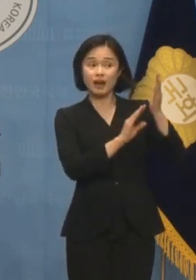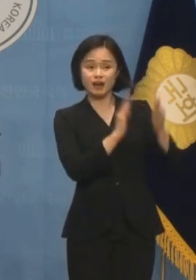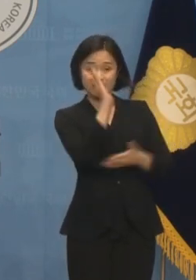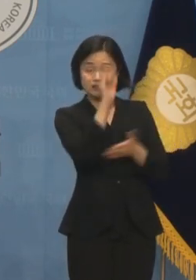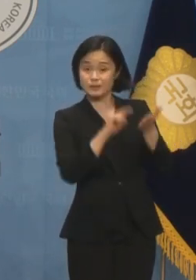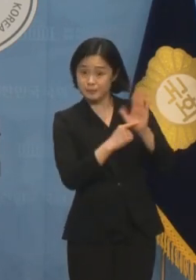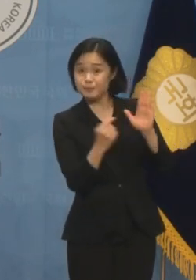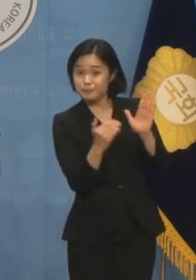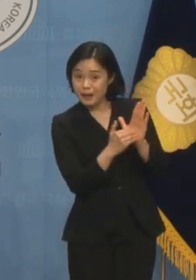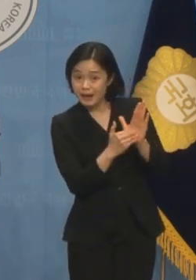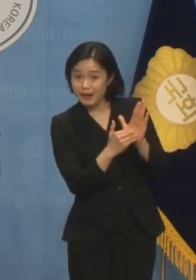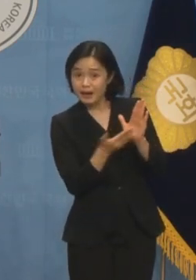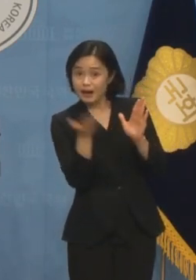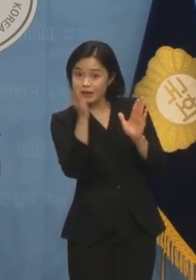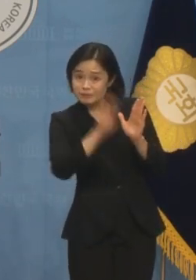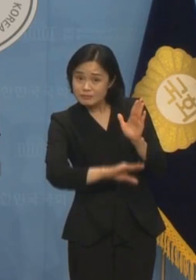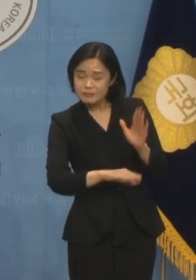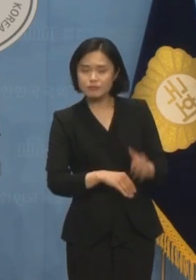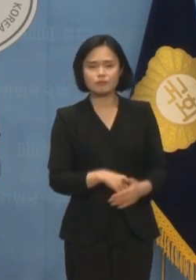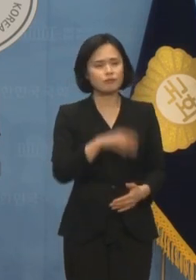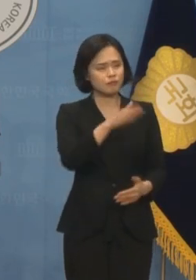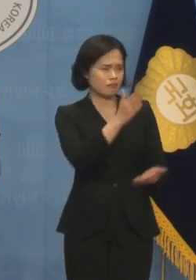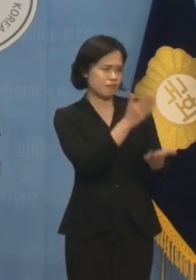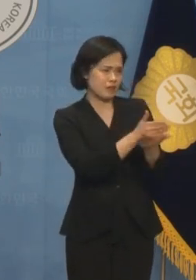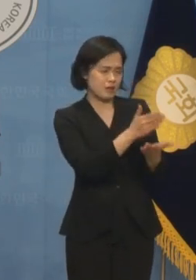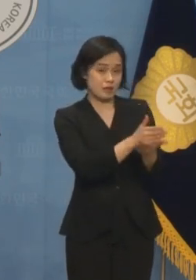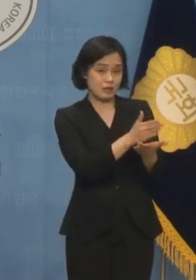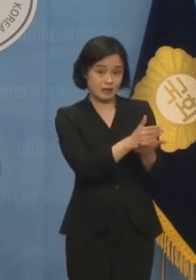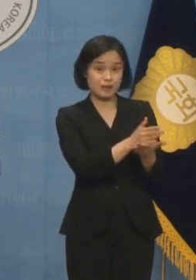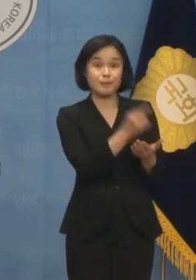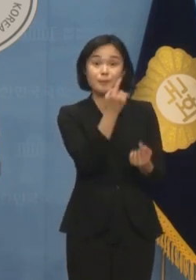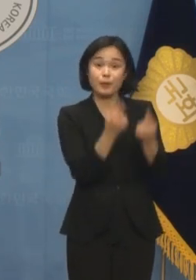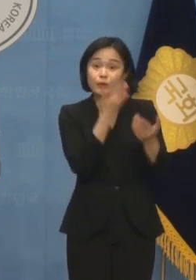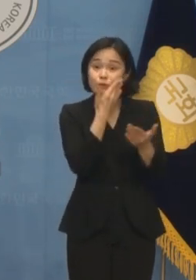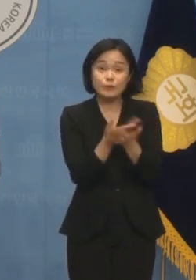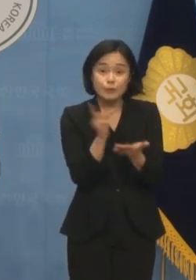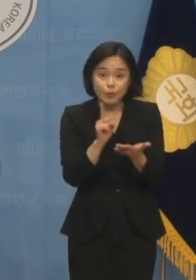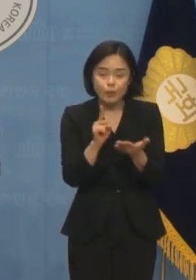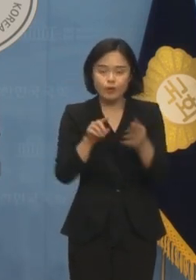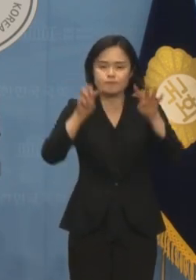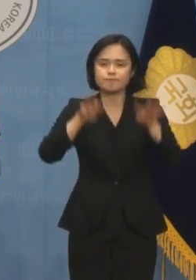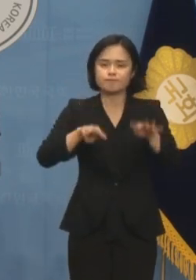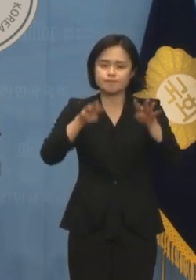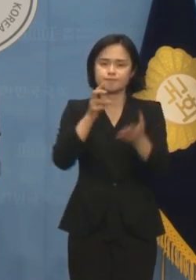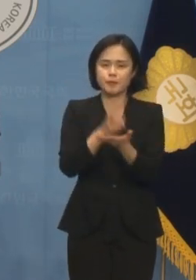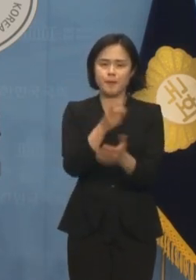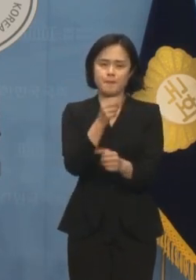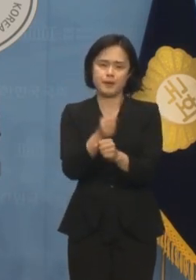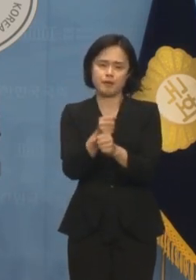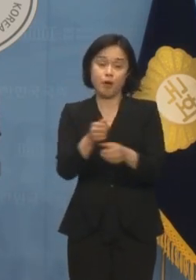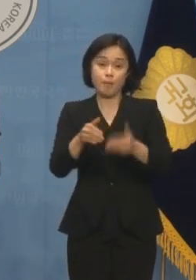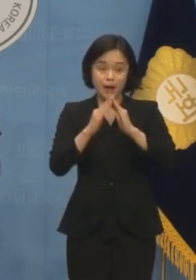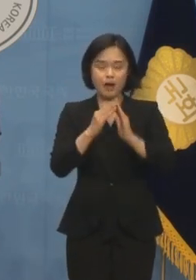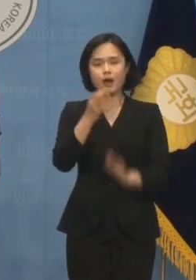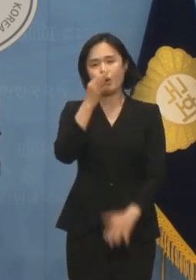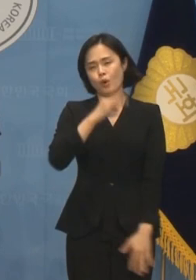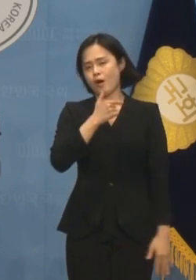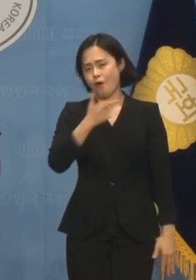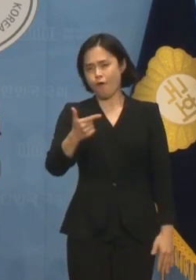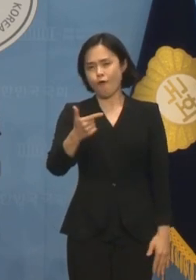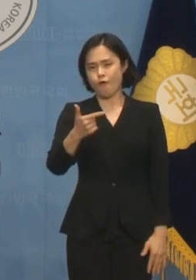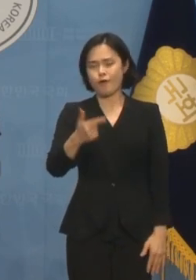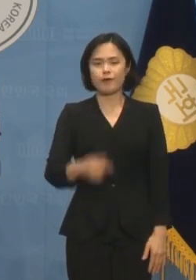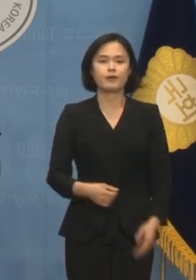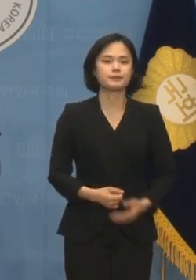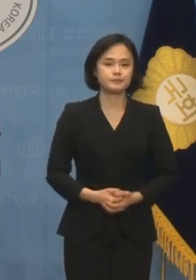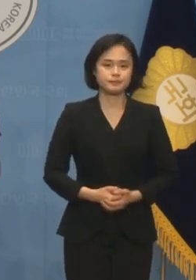오히려 주 4일제 전면 시행이 훨씬 더 큰 효과가 있을 것이라고 확신합니다. 법제화